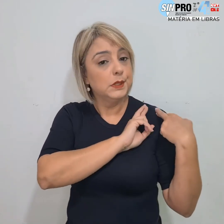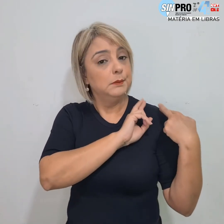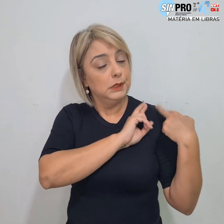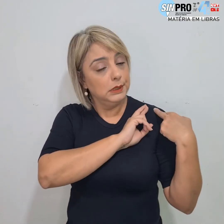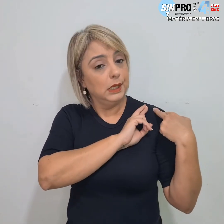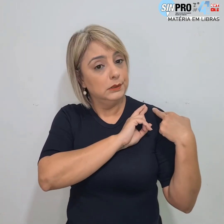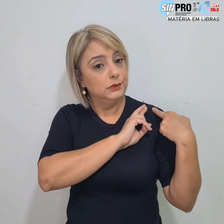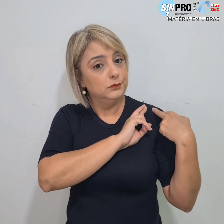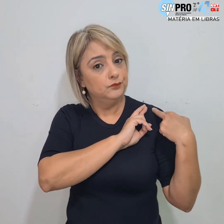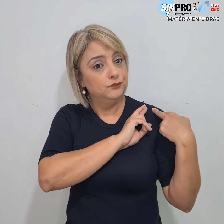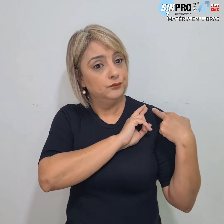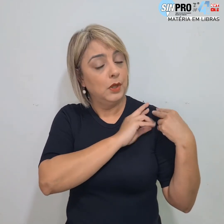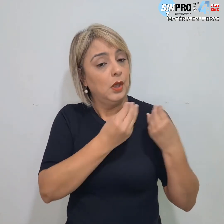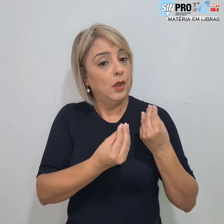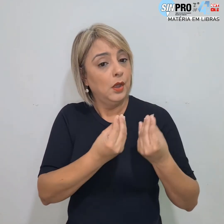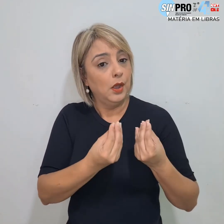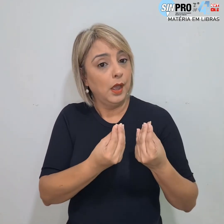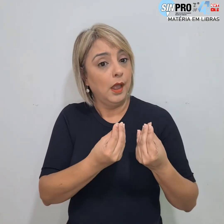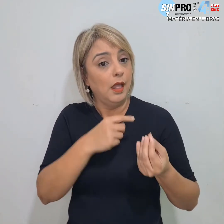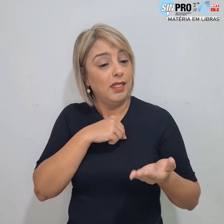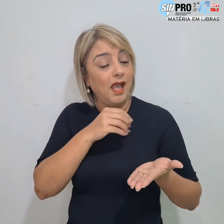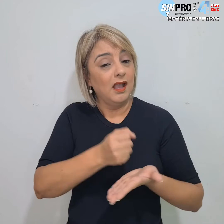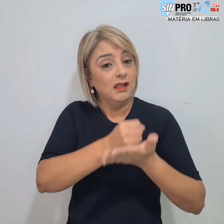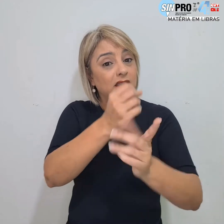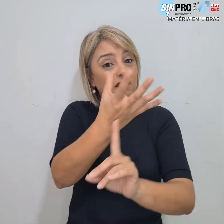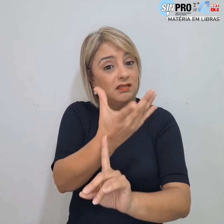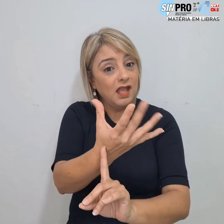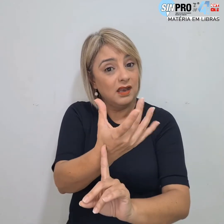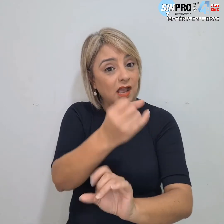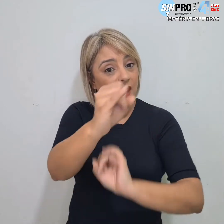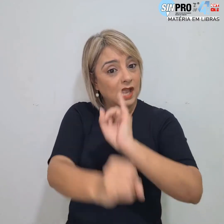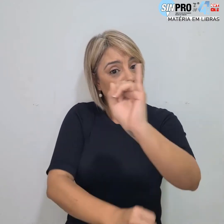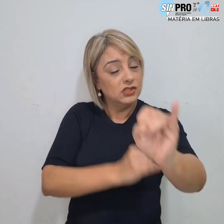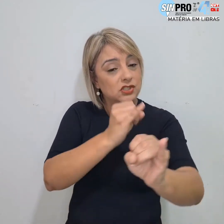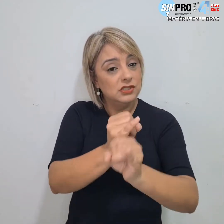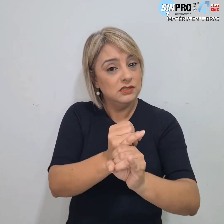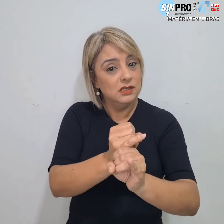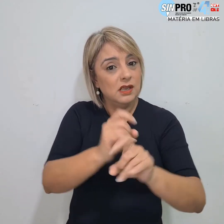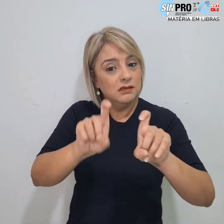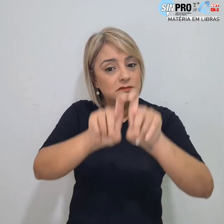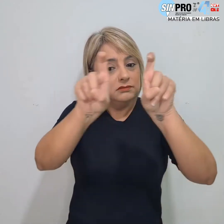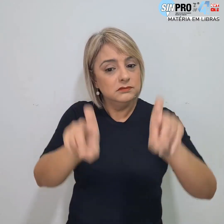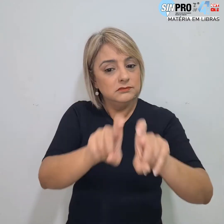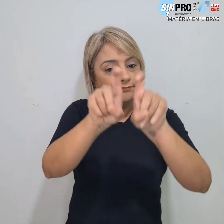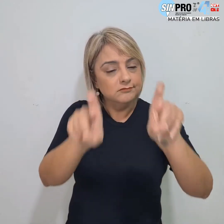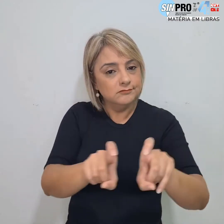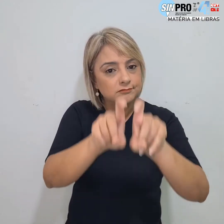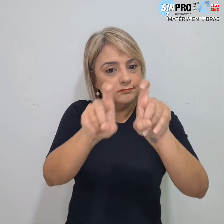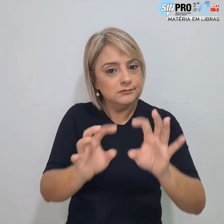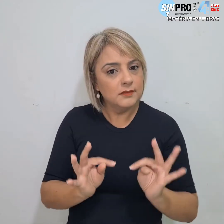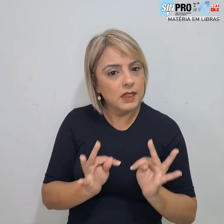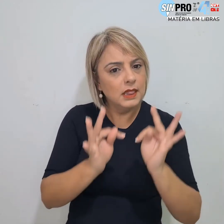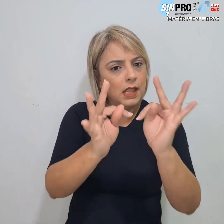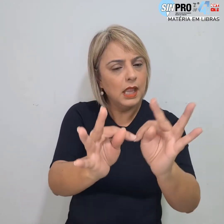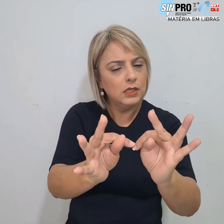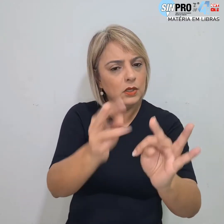responsabilidade, como é o caso de fornecer internet e equipamentos de informática para